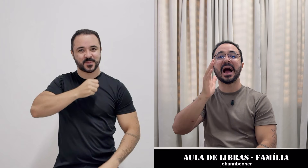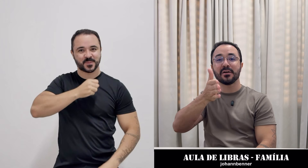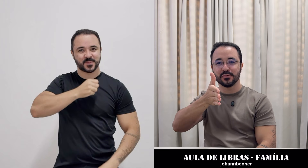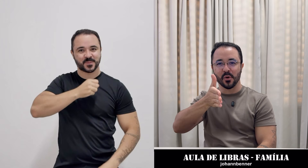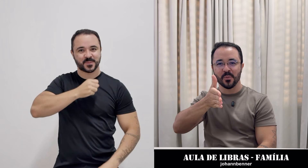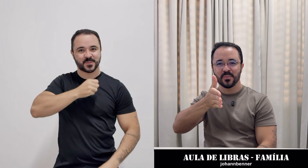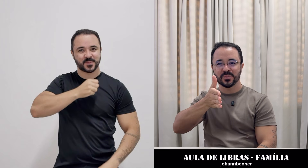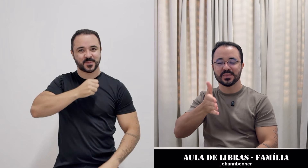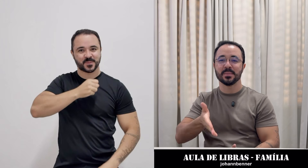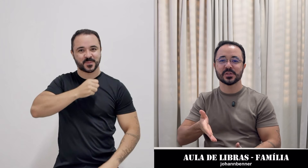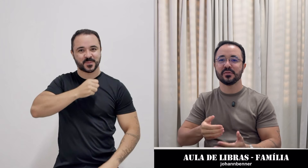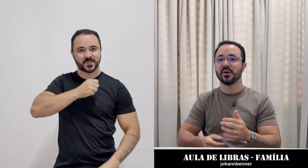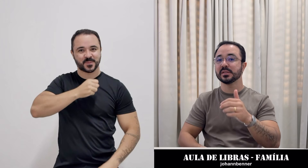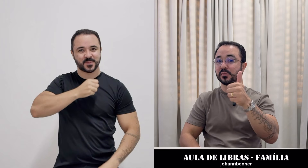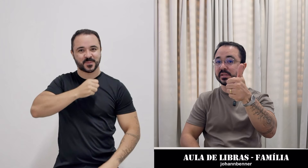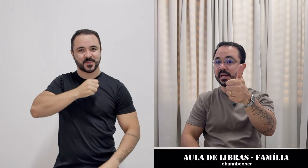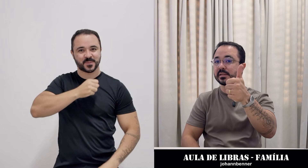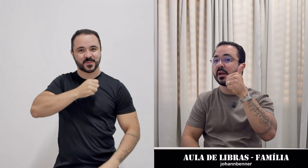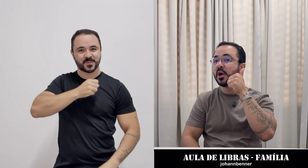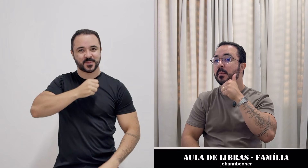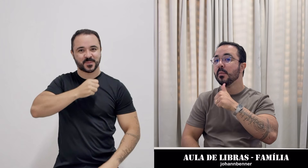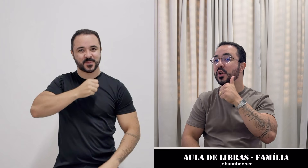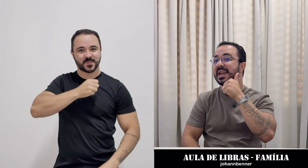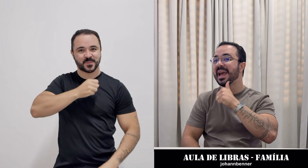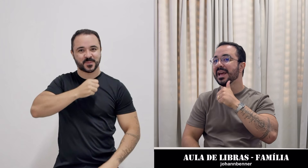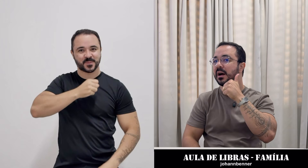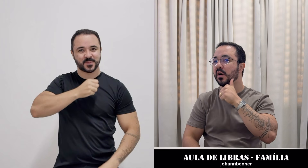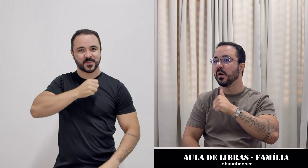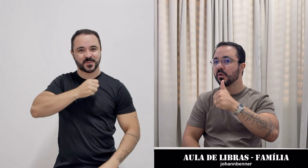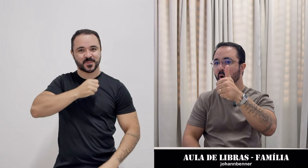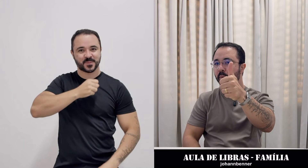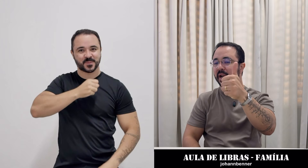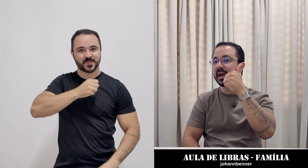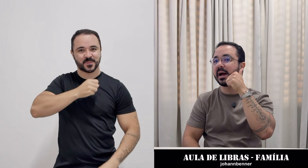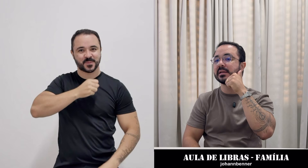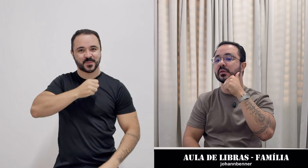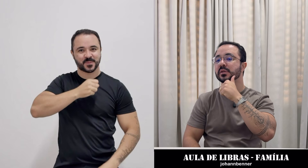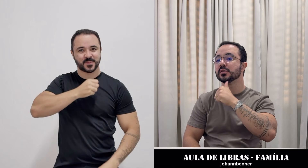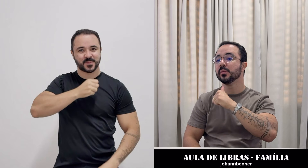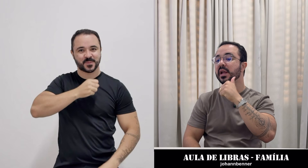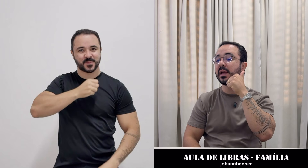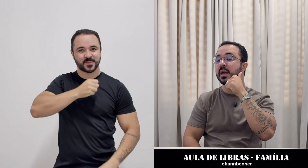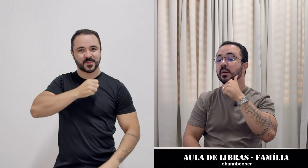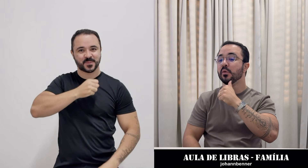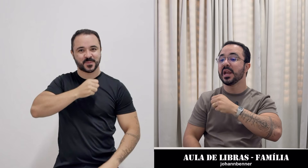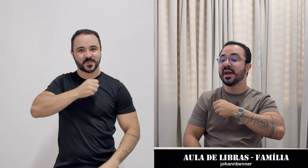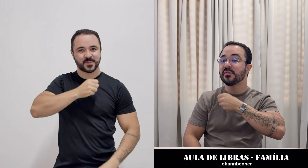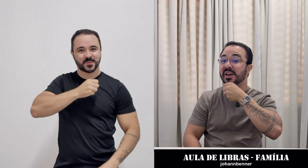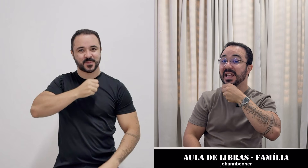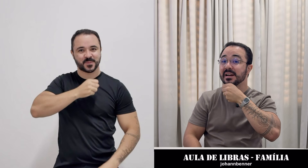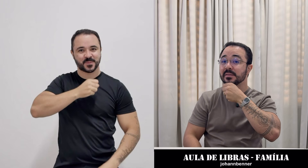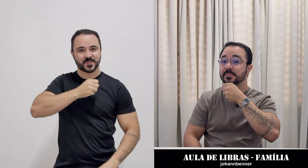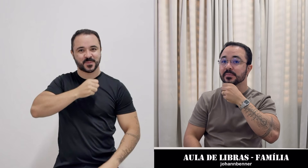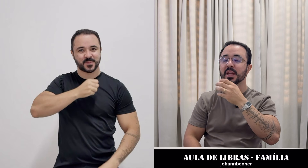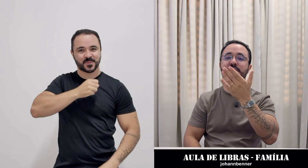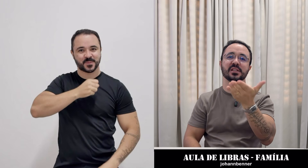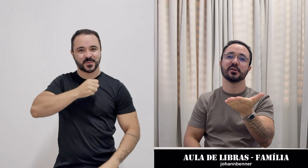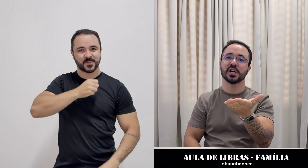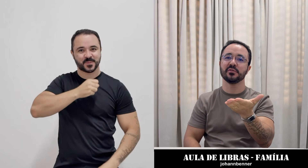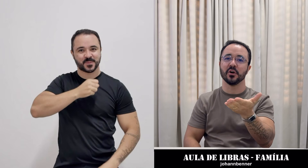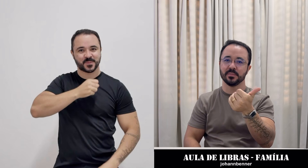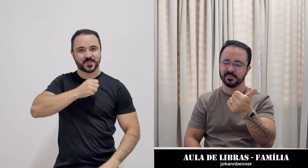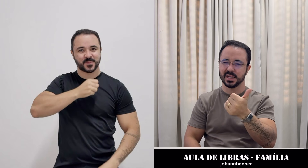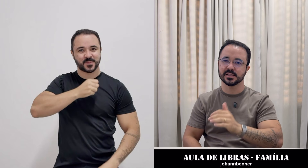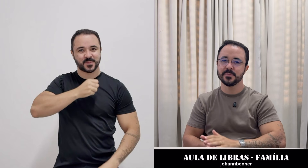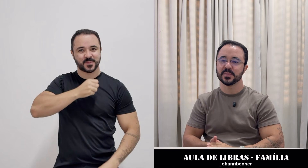de avô. Da mesma forma, se eu fizesse mulher, ó, com o polegar, esse é o sinal de mulher. Mulher velha é o sinal